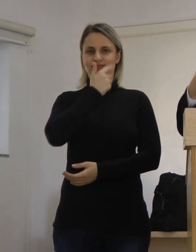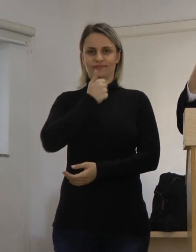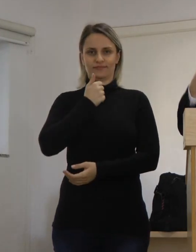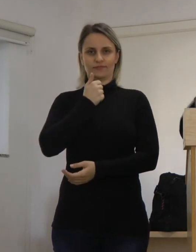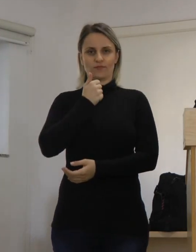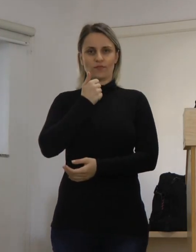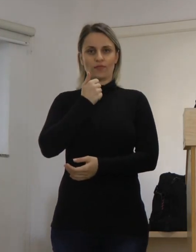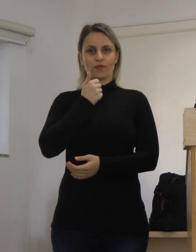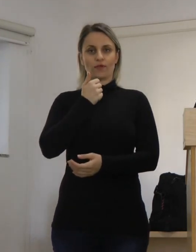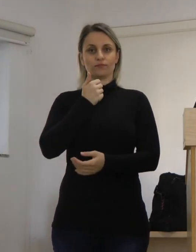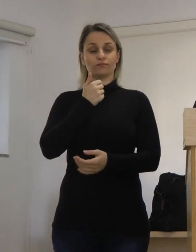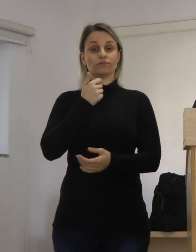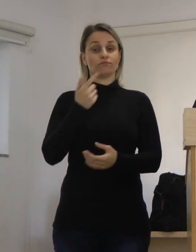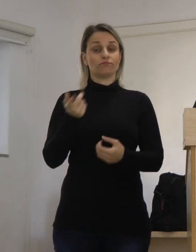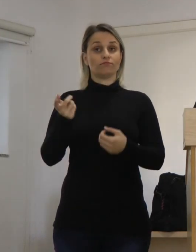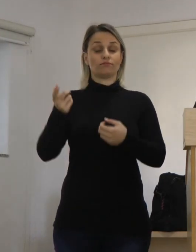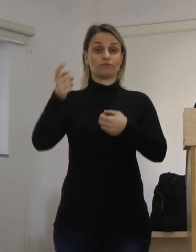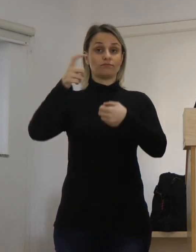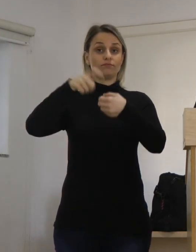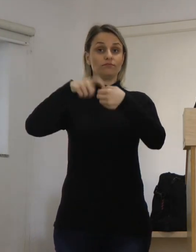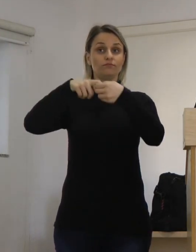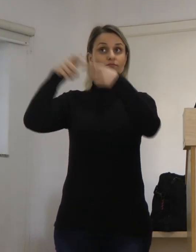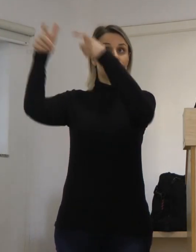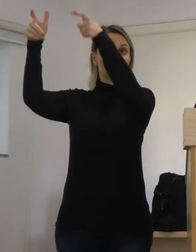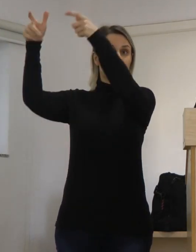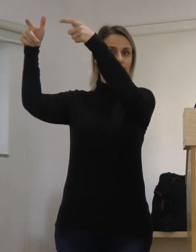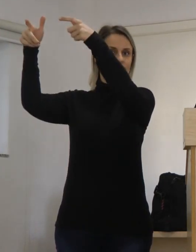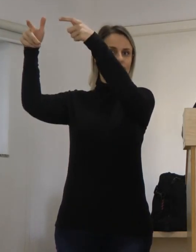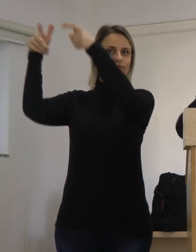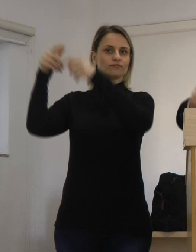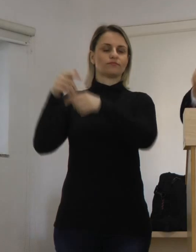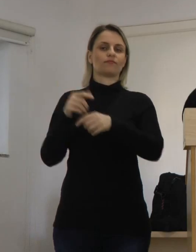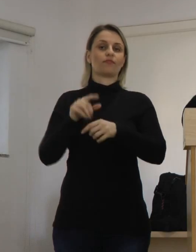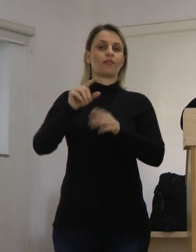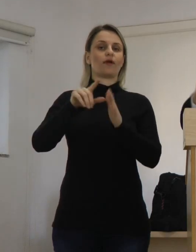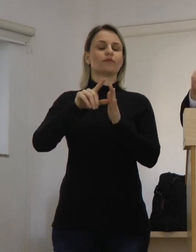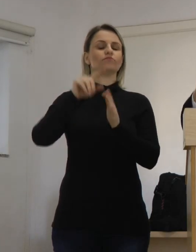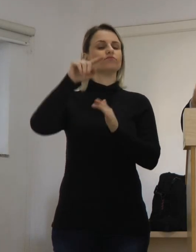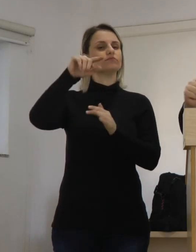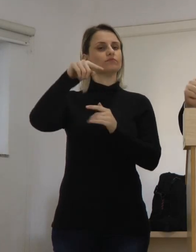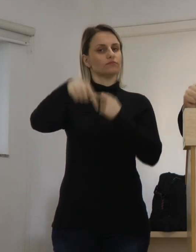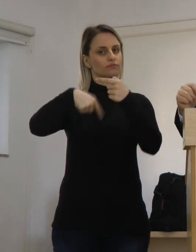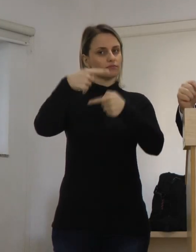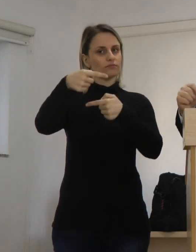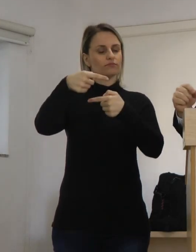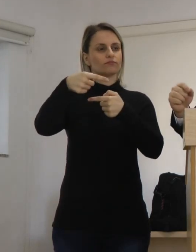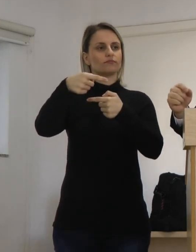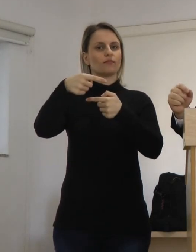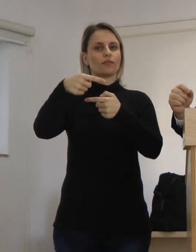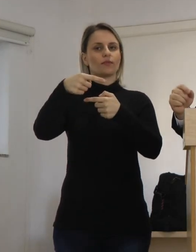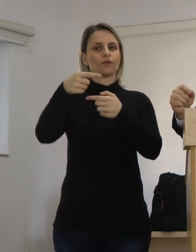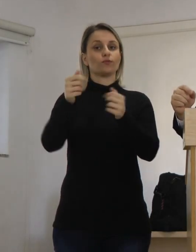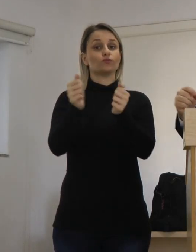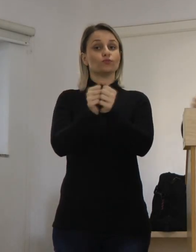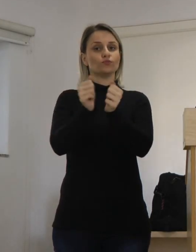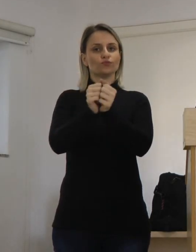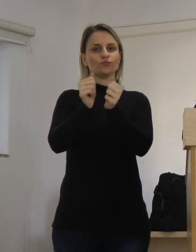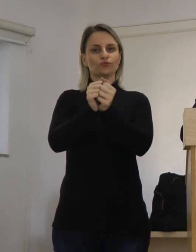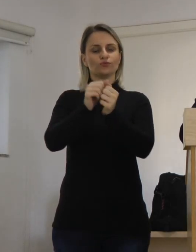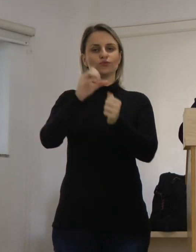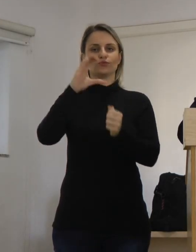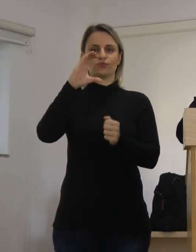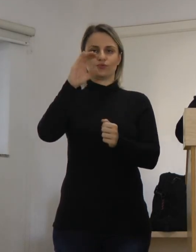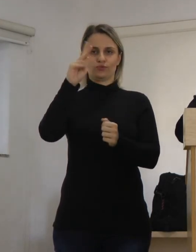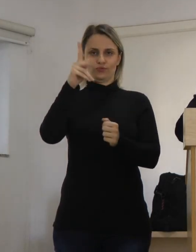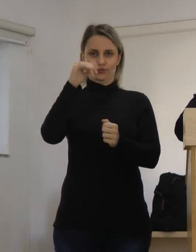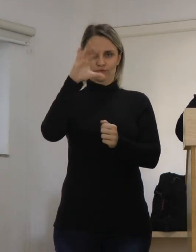mundo espiritual e mais tarde, pelas mãos abençoadas de Francisco Cândido Xavier, ele vai